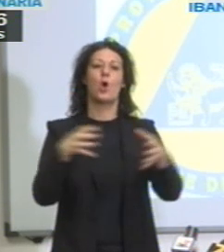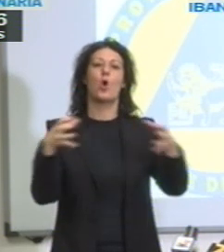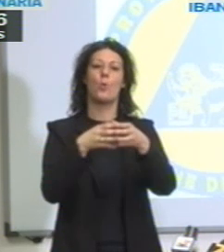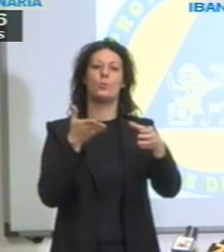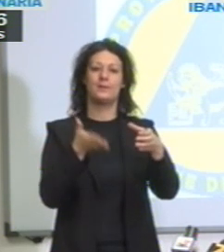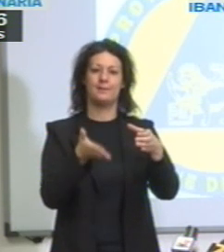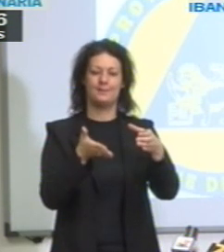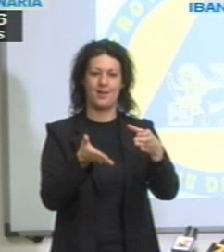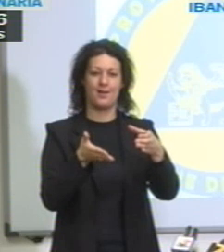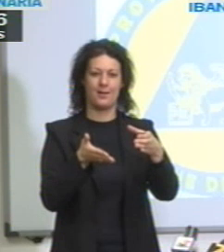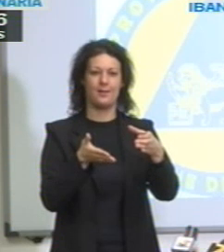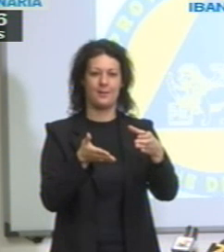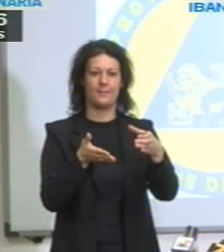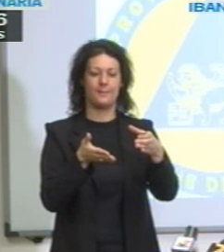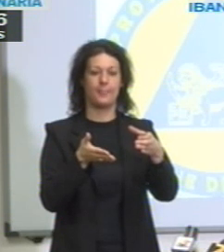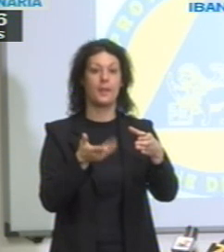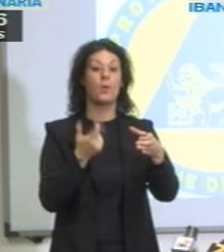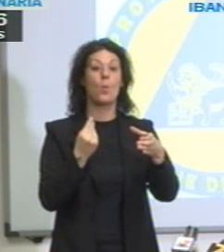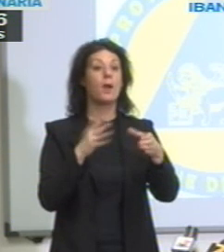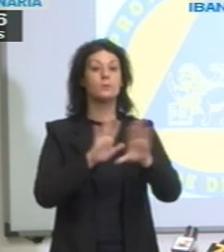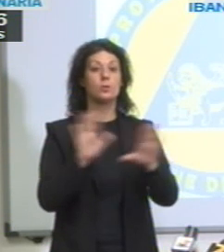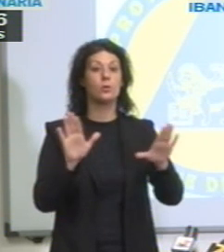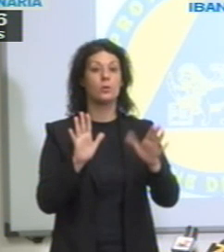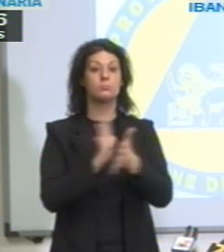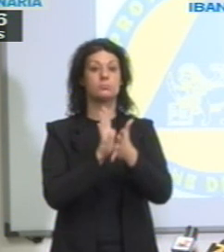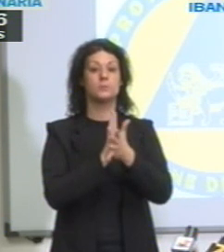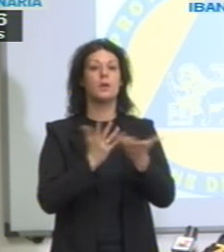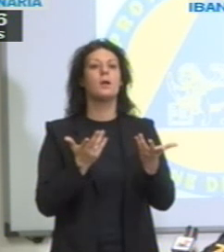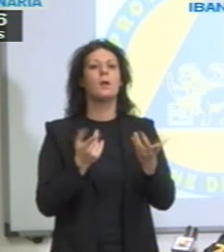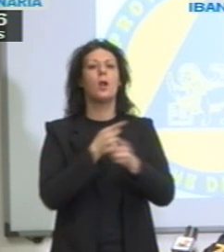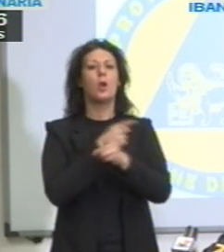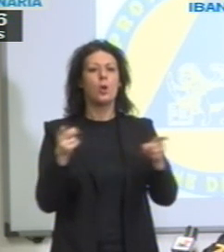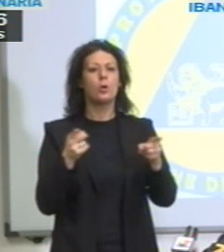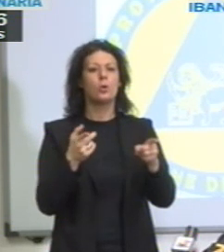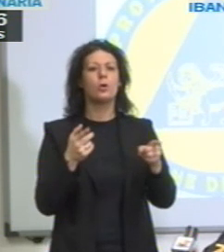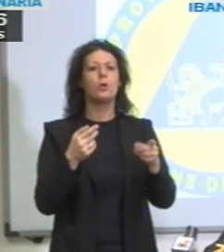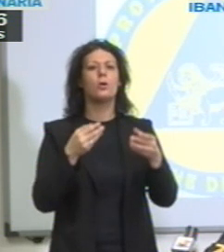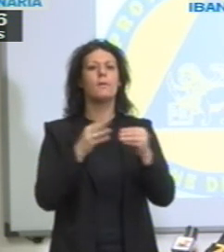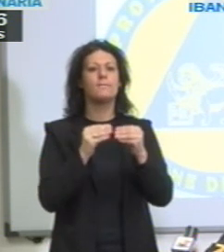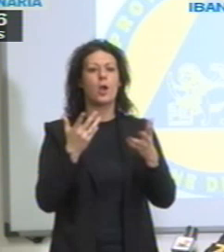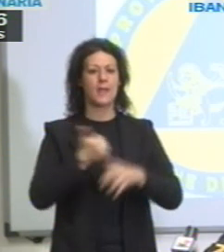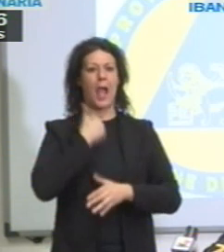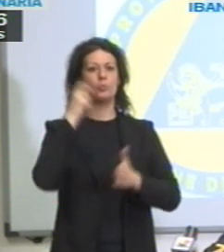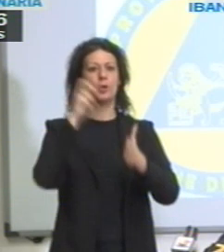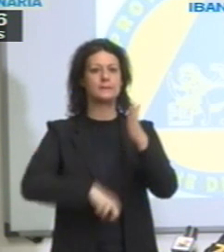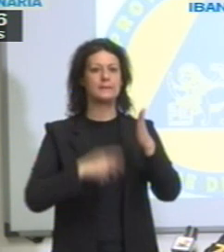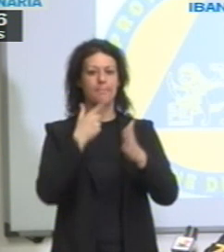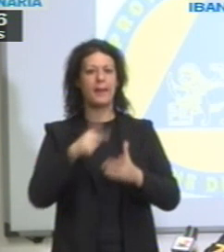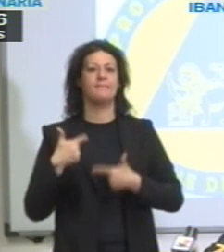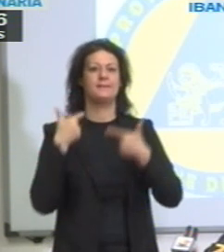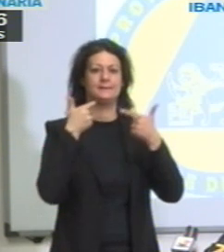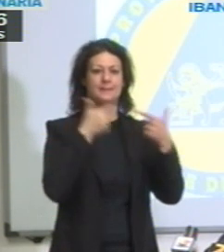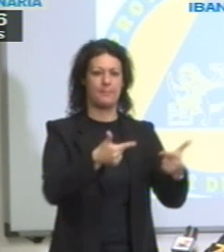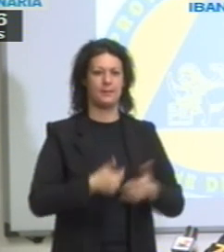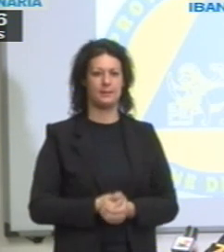producono redditività e reddito, loro comunque decidono di autotassarsi per versare. Ed è, guardate, sono centinaia e migliaia